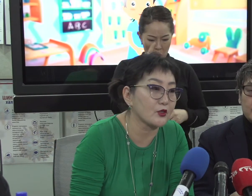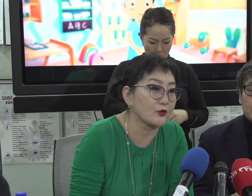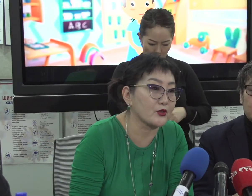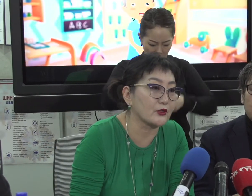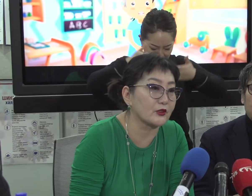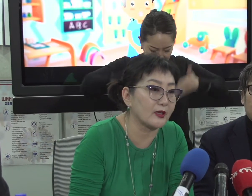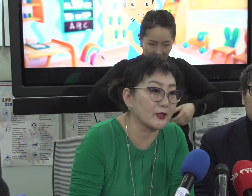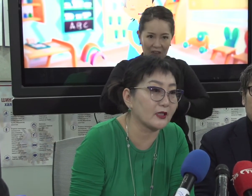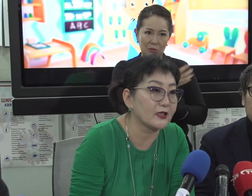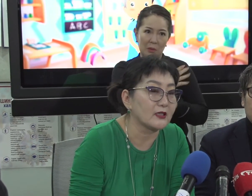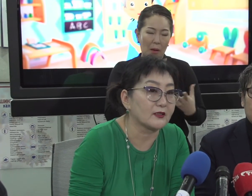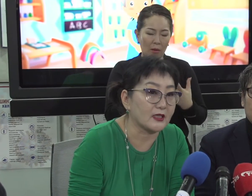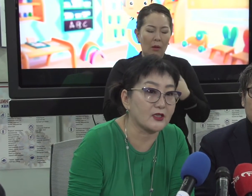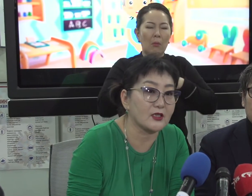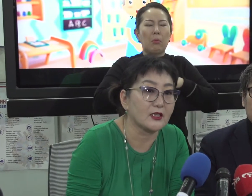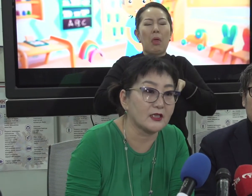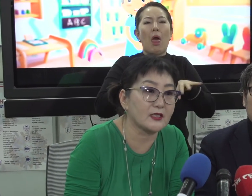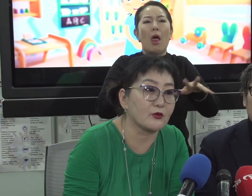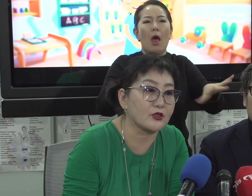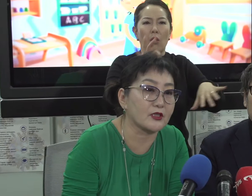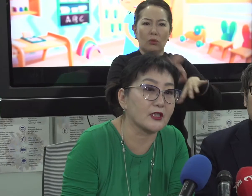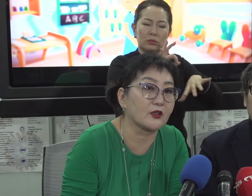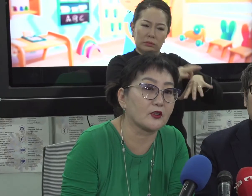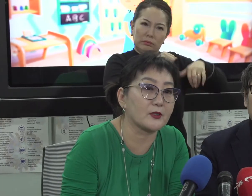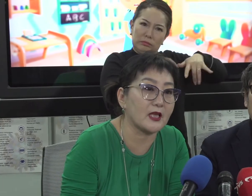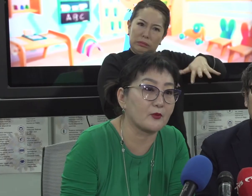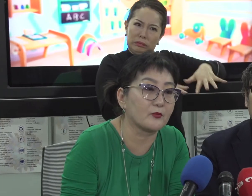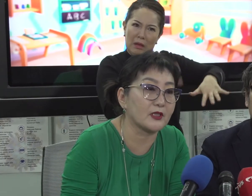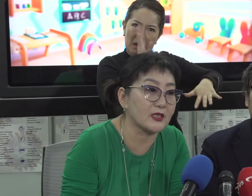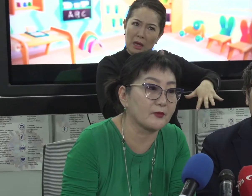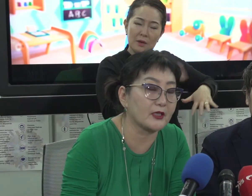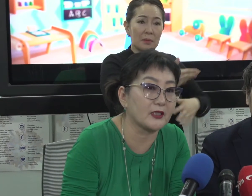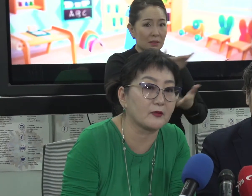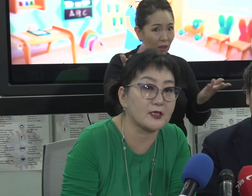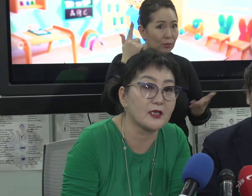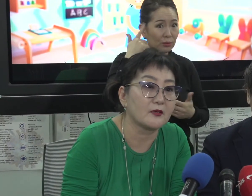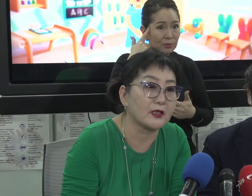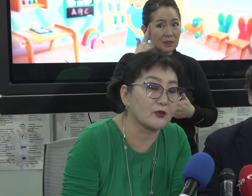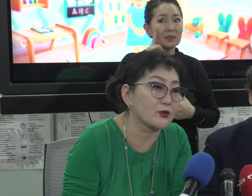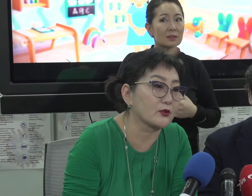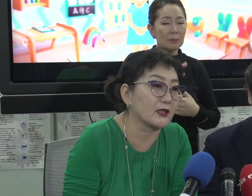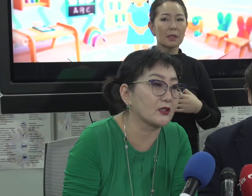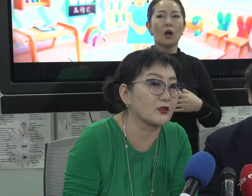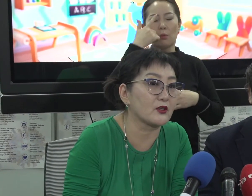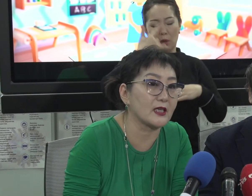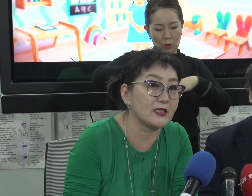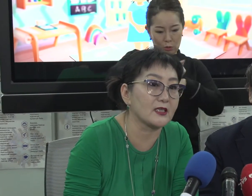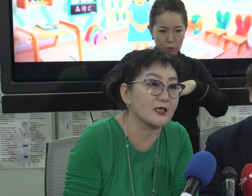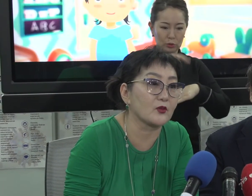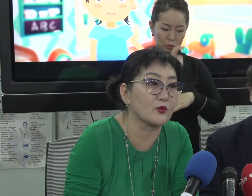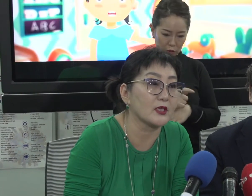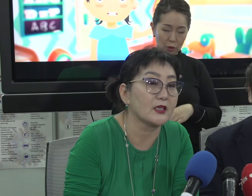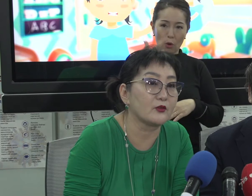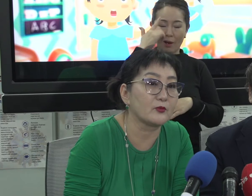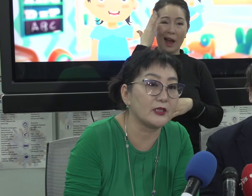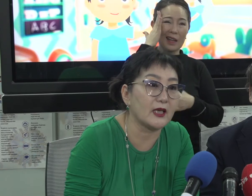болж өвчл одоо ямар их тархаж эрсдэл учирддаг одоо бас та бүхэн мэдж байгаа бах. Тэгэхээр бас манай улсууд гадаад дотоодоос аялж ирж